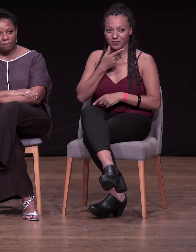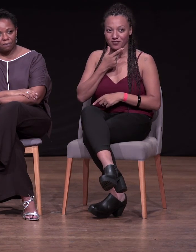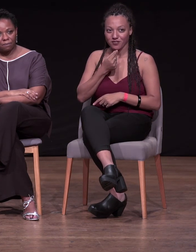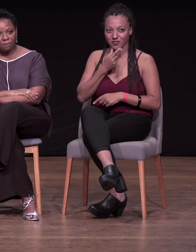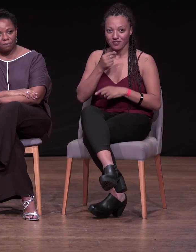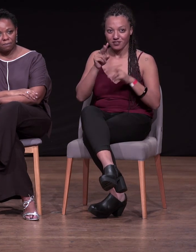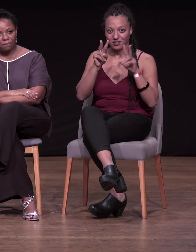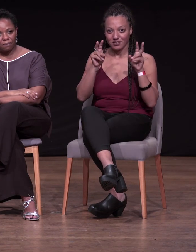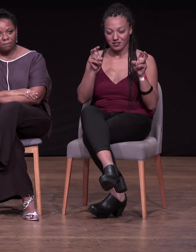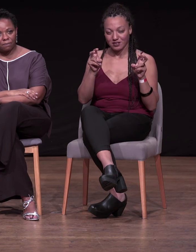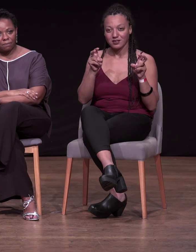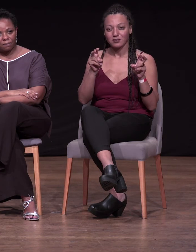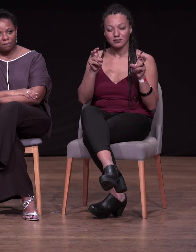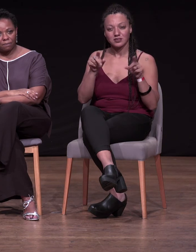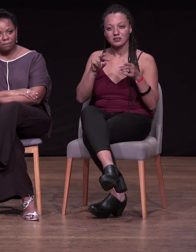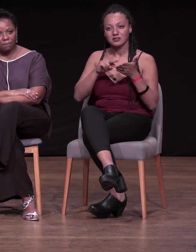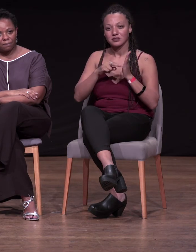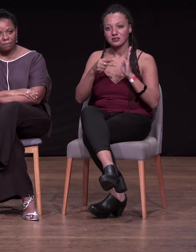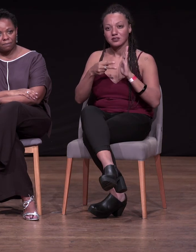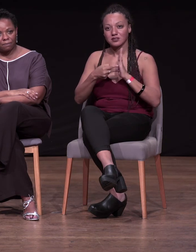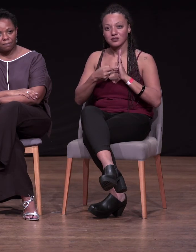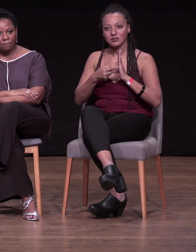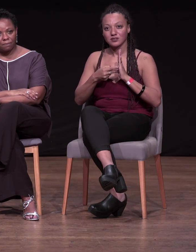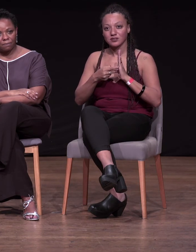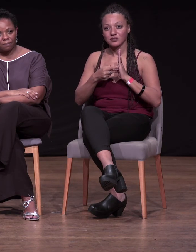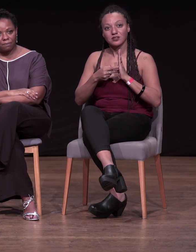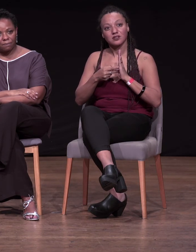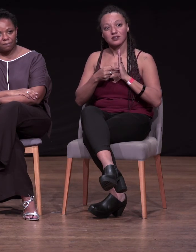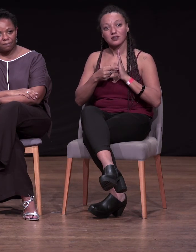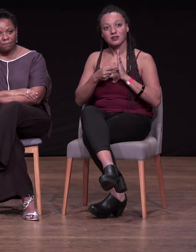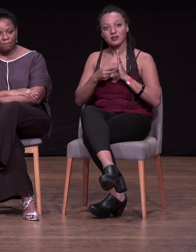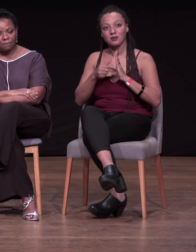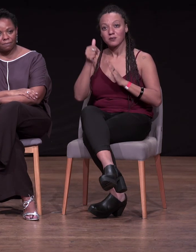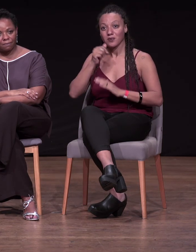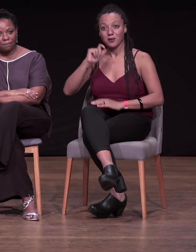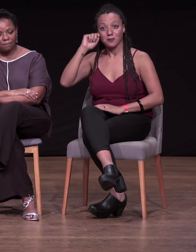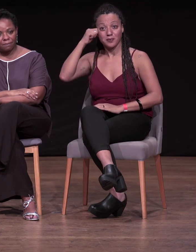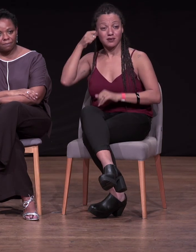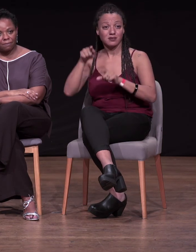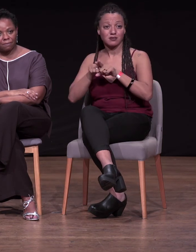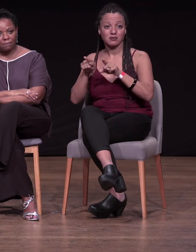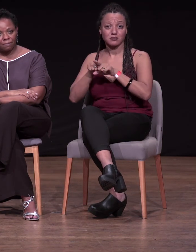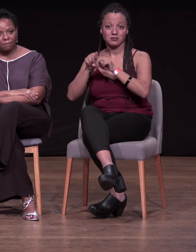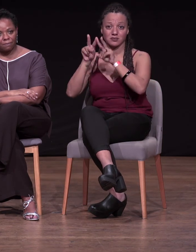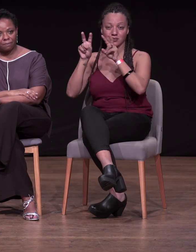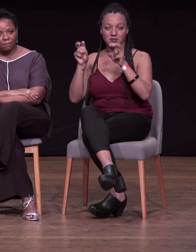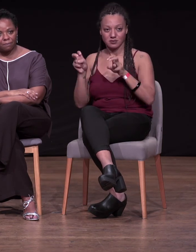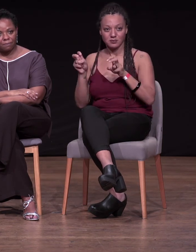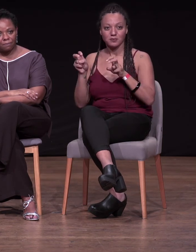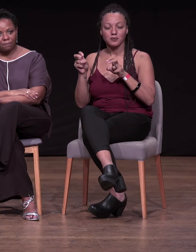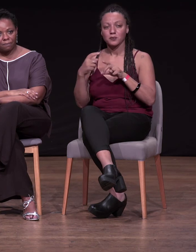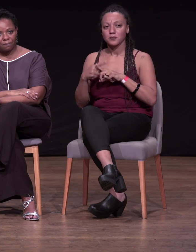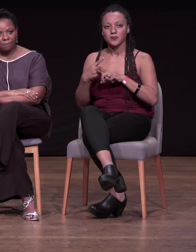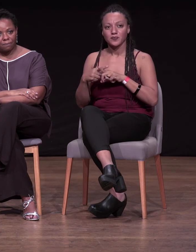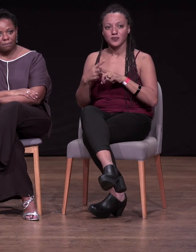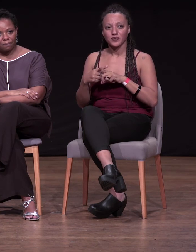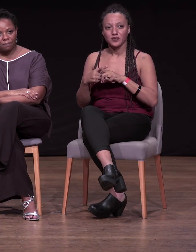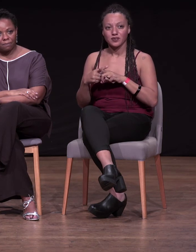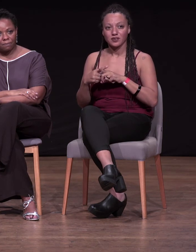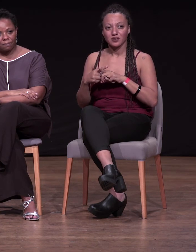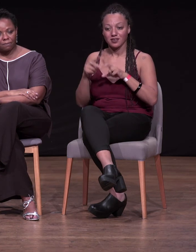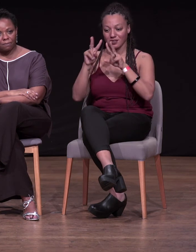também falando das nossas questões enquanto mulheres pretas, né? Enquanto toda vez quando a gente fala dos